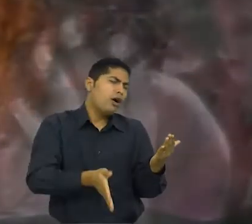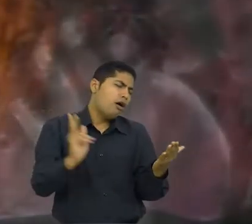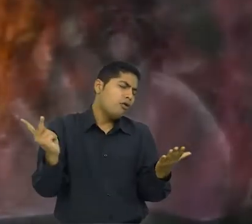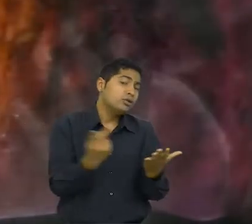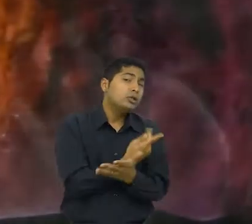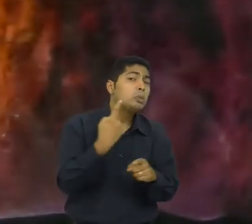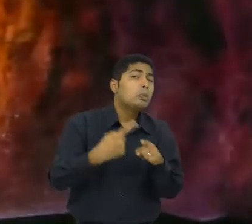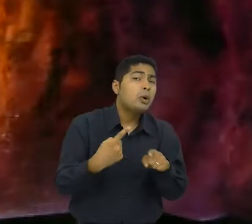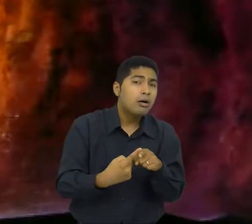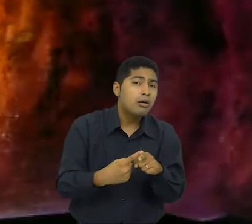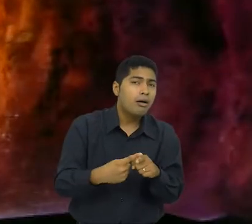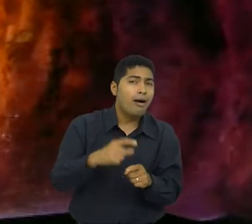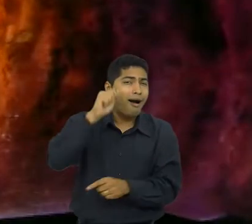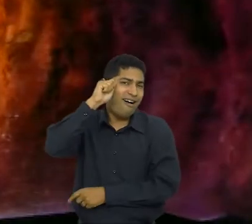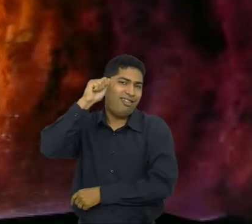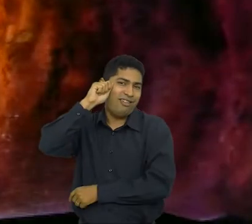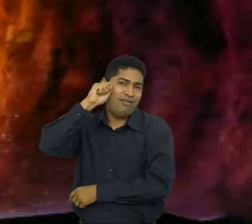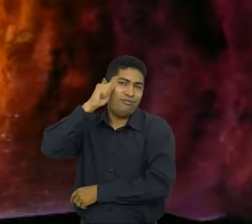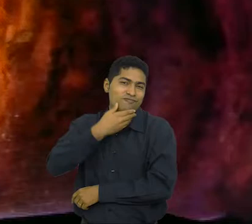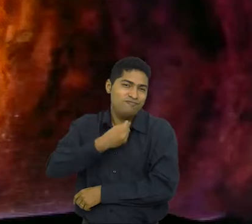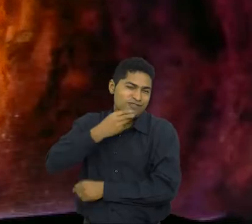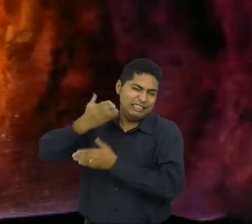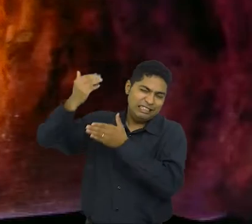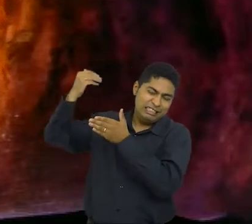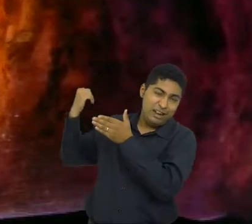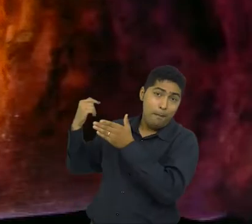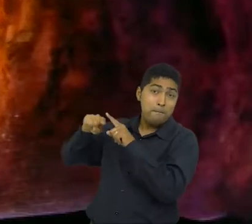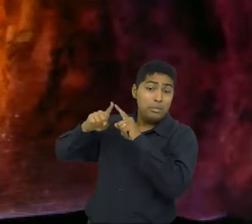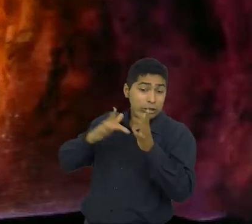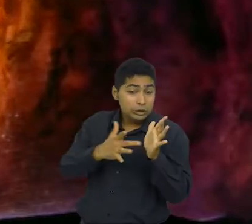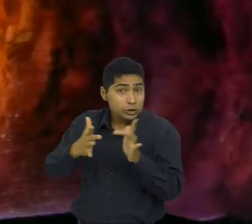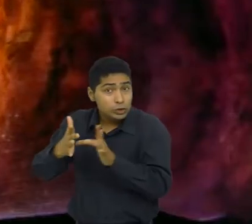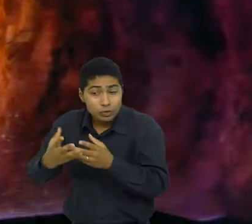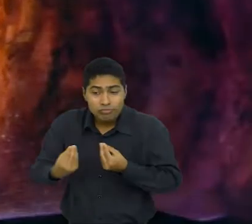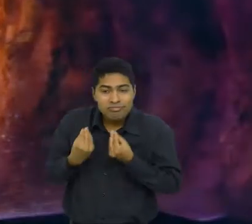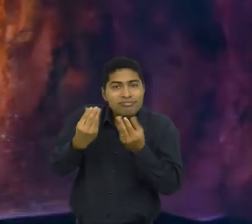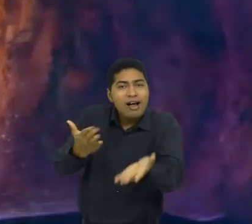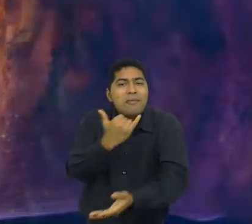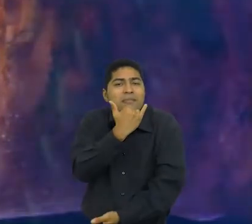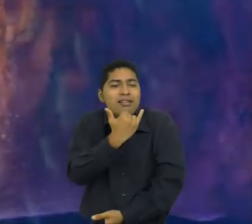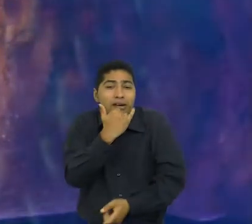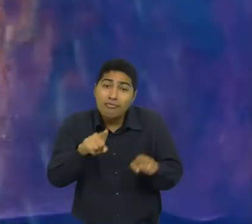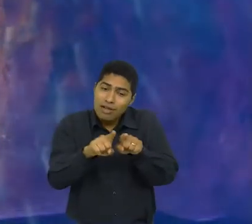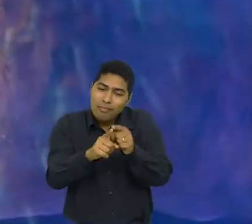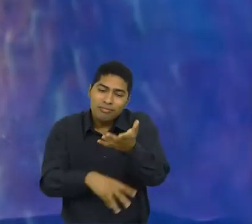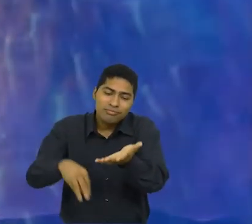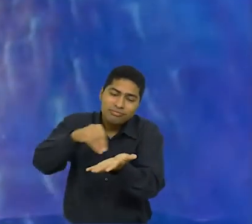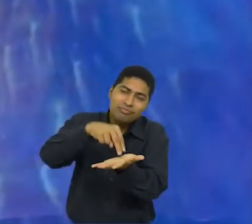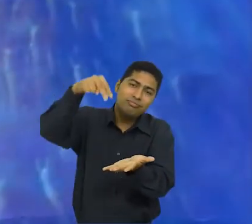Adão, mas que Cristo trouxe o perdão e a ressurreição. Também explicavam que um dia todos os que creram